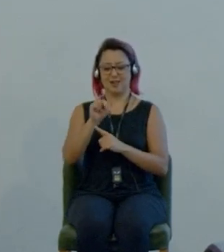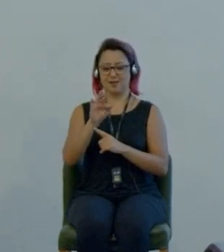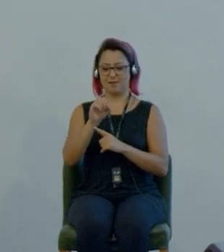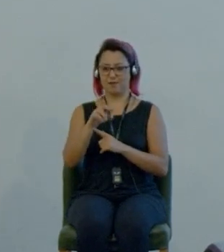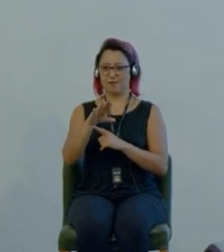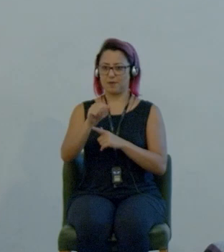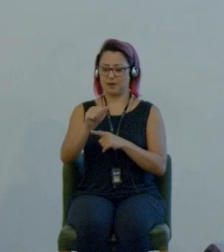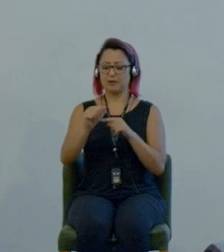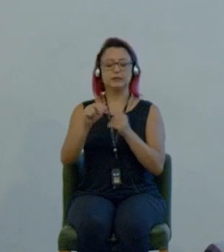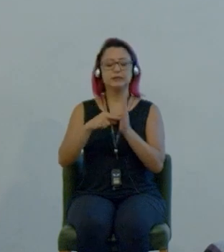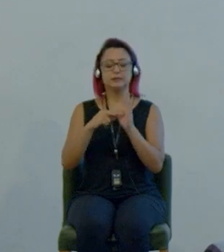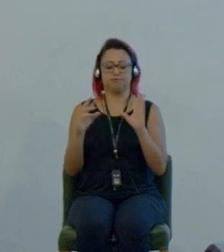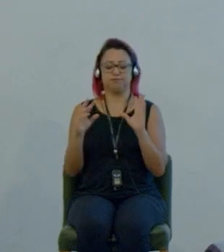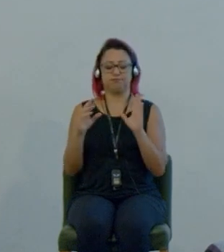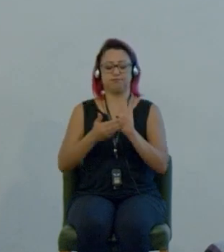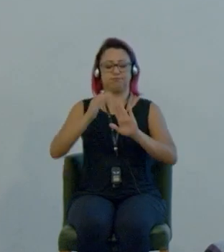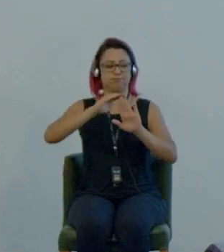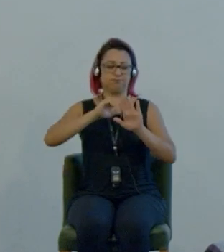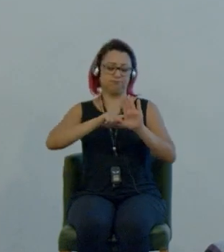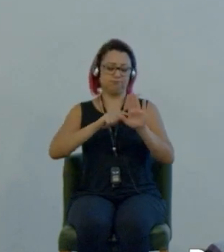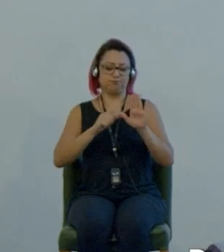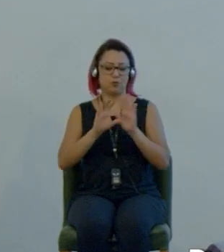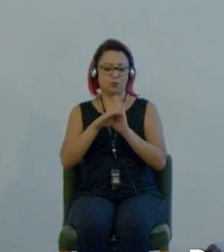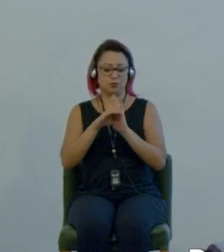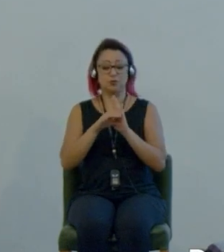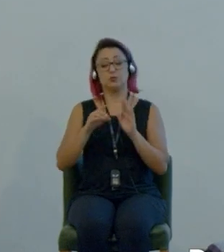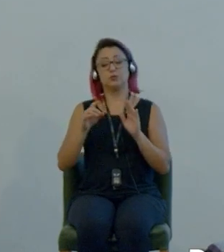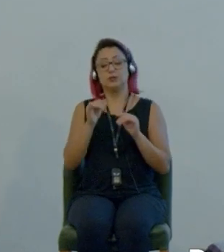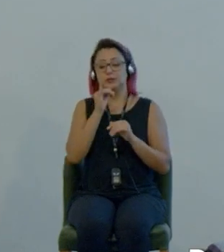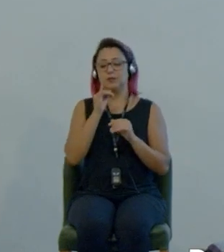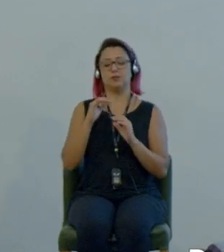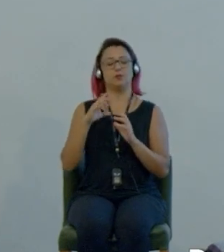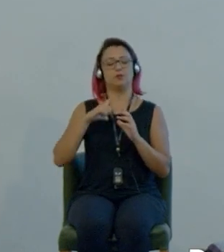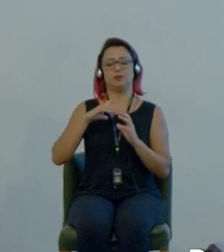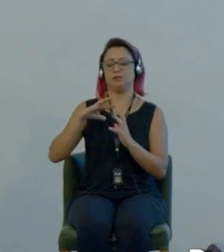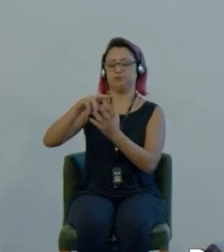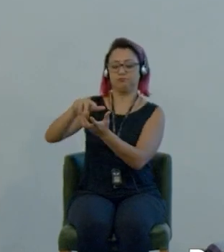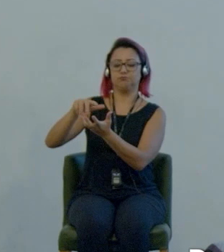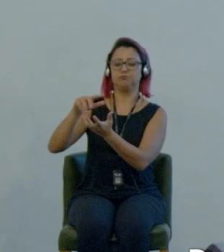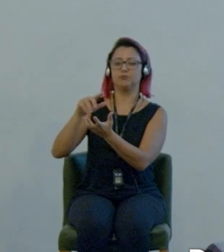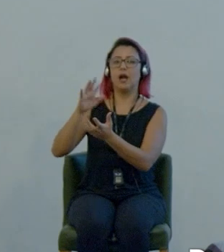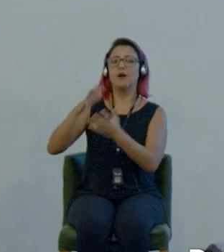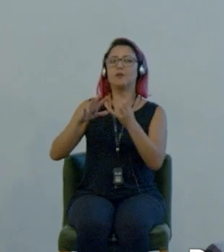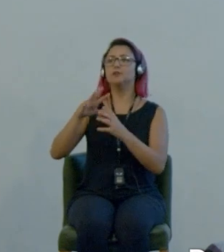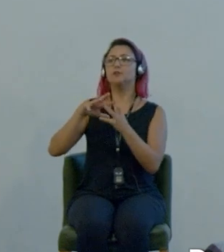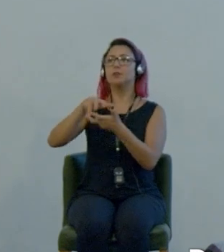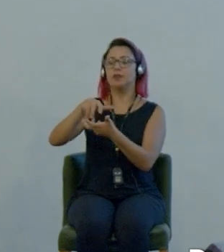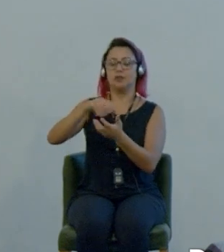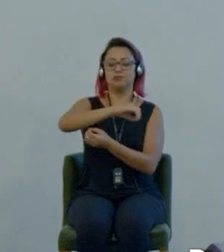processus qu'on donne pour Mars, par exemple, pour les exoplanètes. C'est l'idée qu'on va